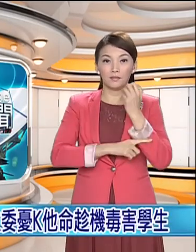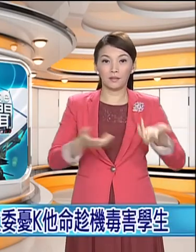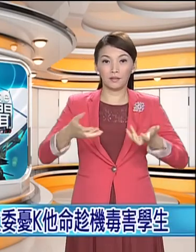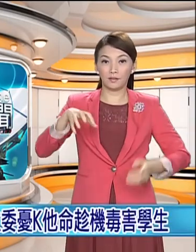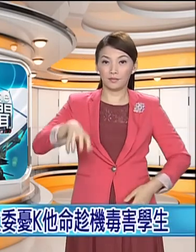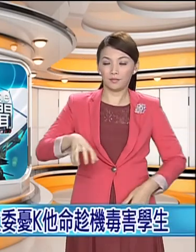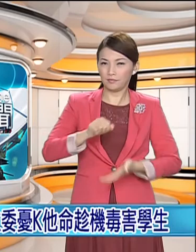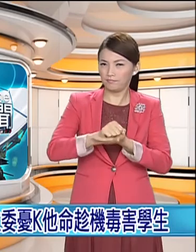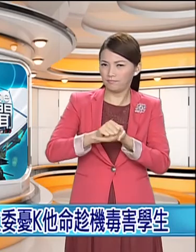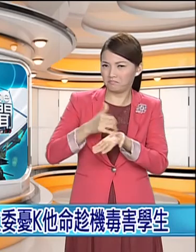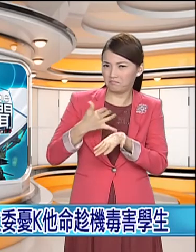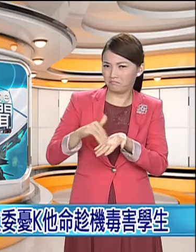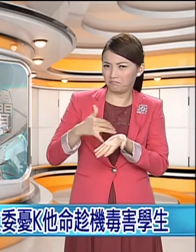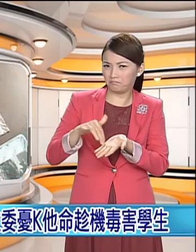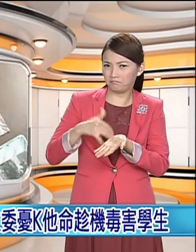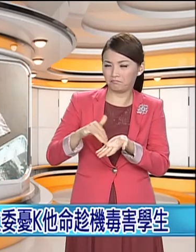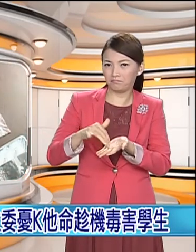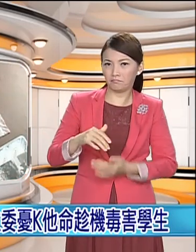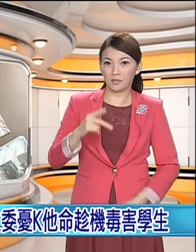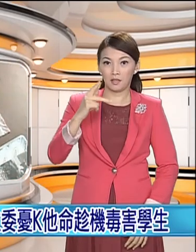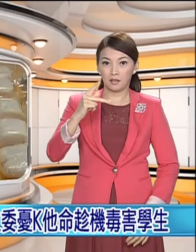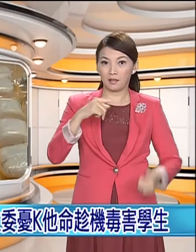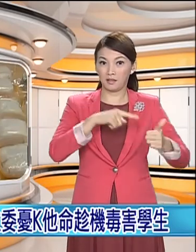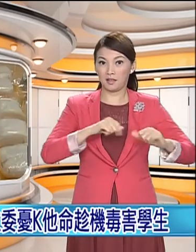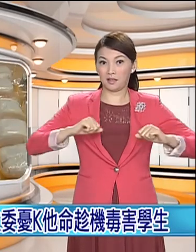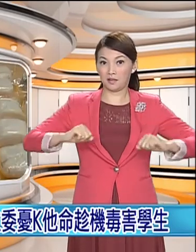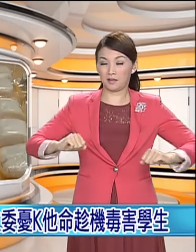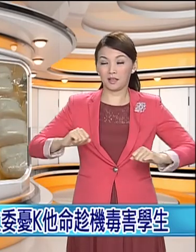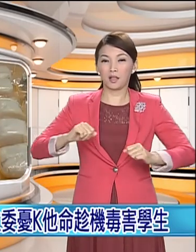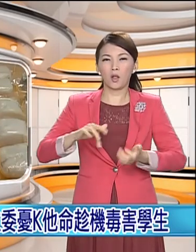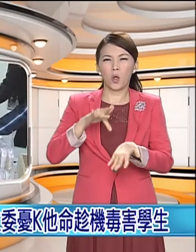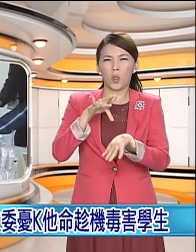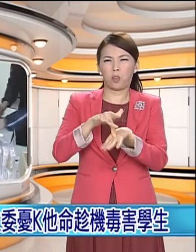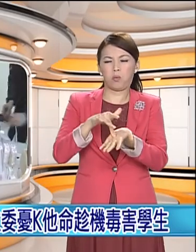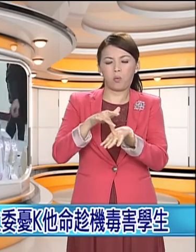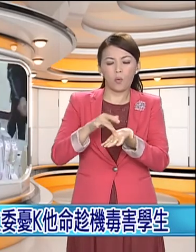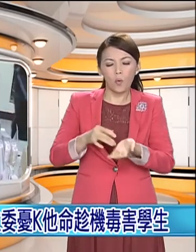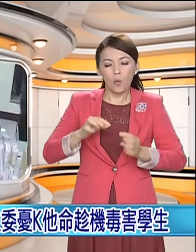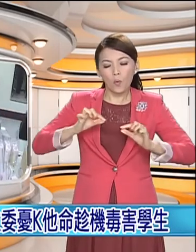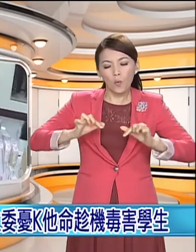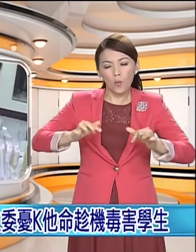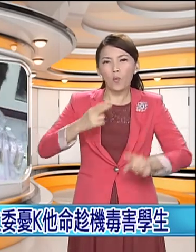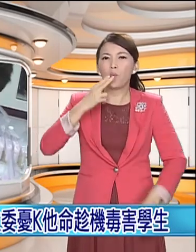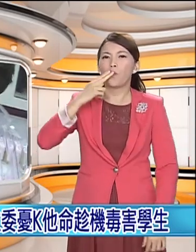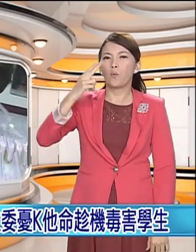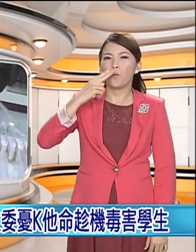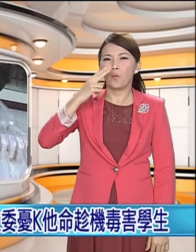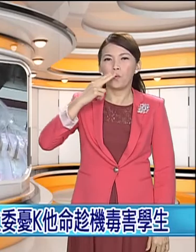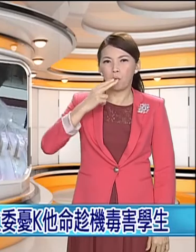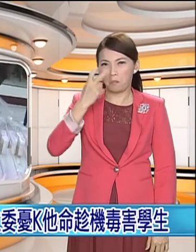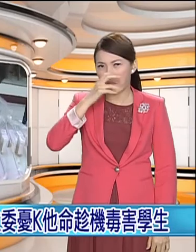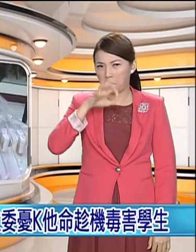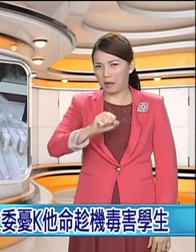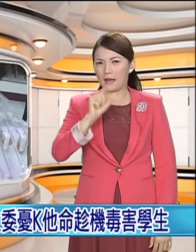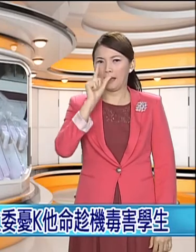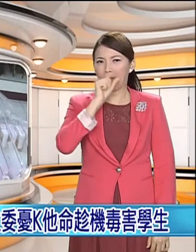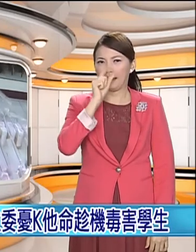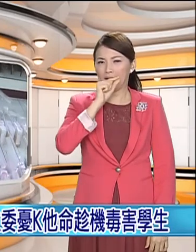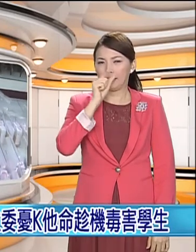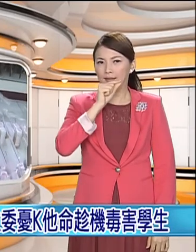根据法务部的统计，查获 K-Tamin 毒品公斤数年年成长，而现在